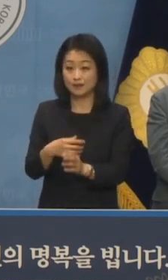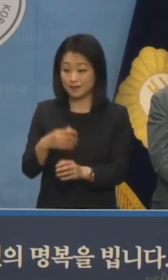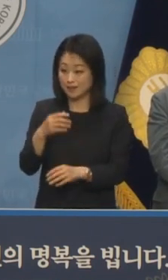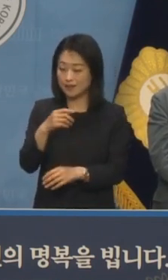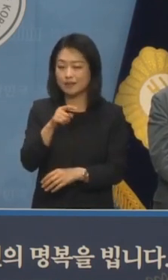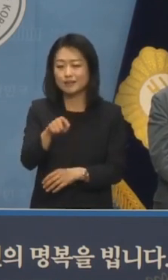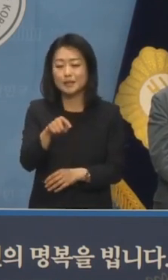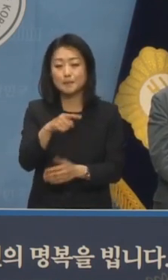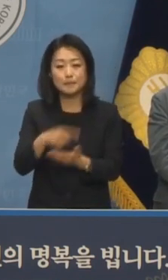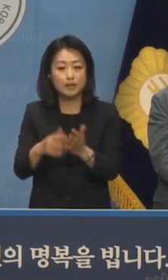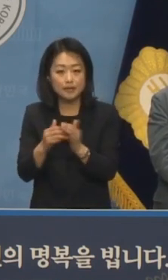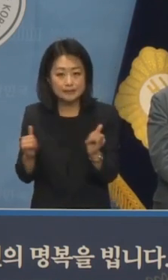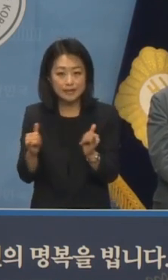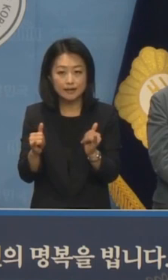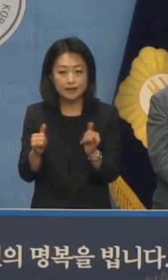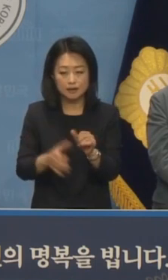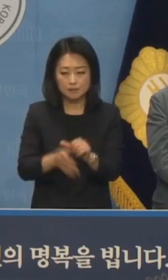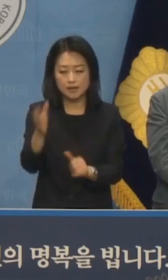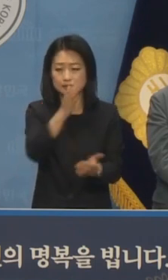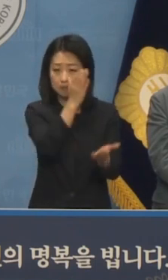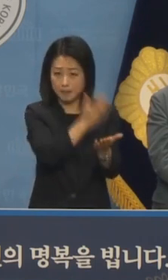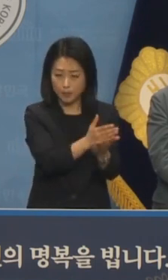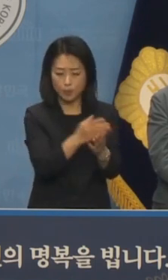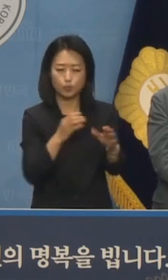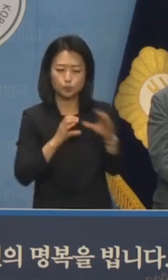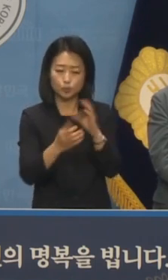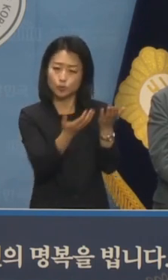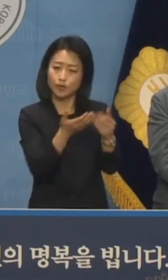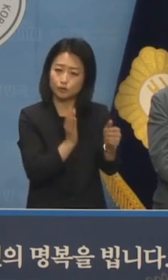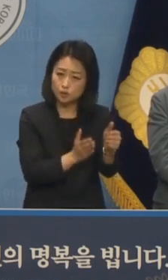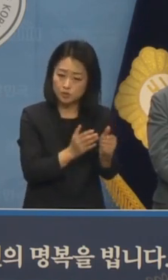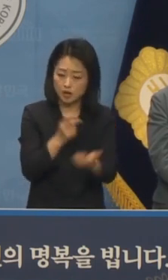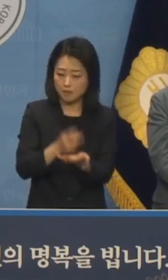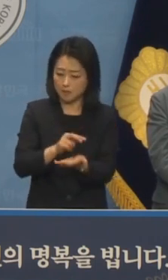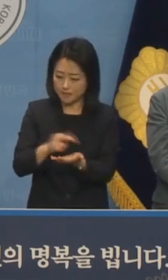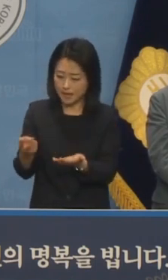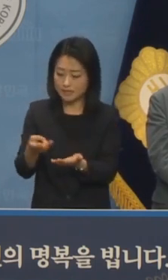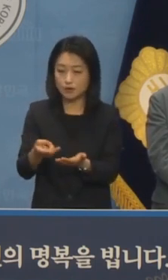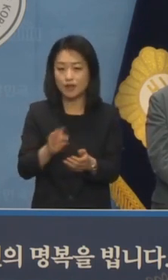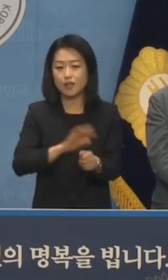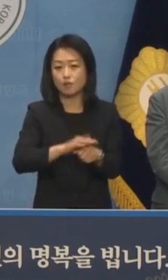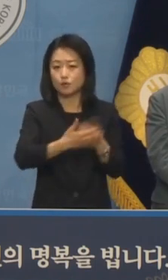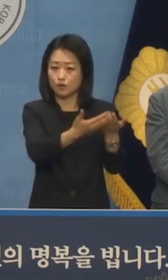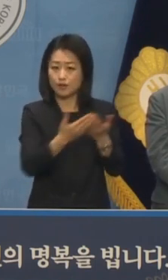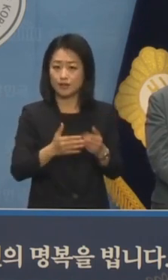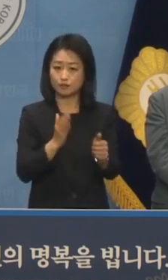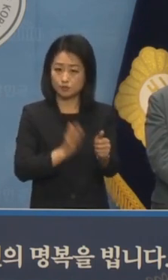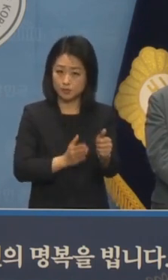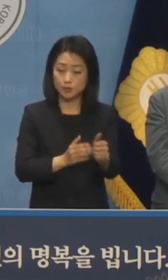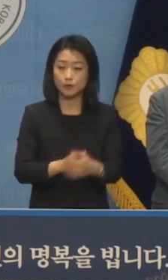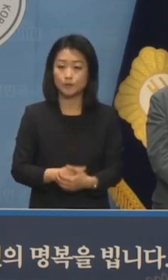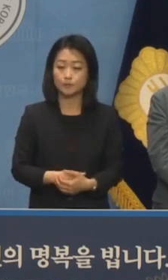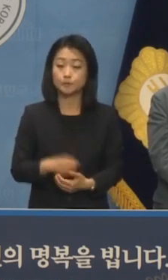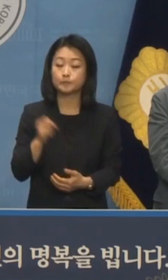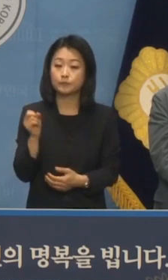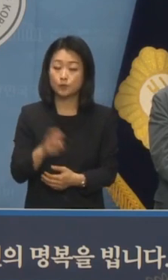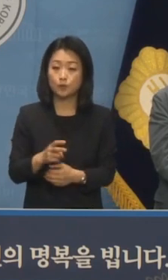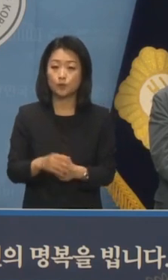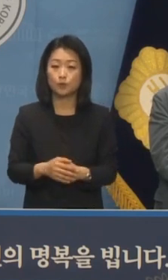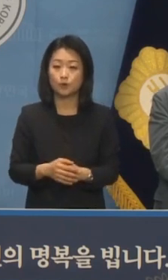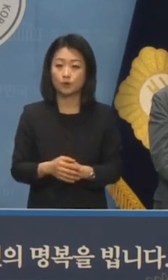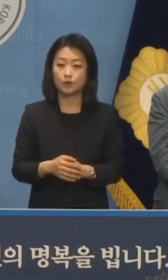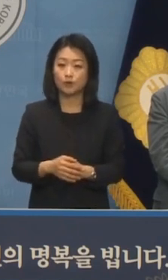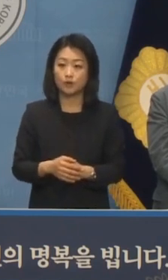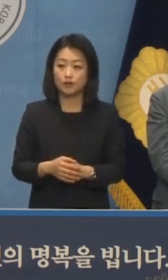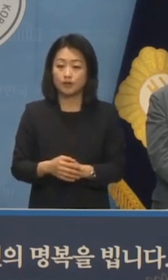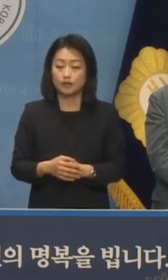매도하지 말고 피해자들과 소통하고 개정안 통과에 적극 협조하고 그리고도 여전한